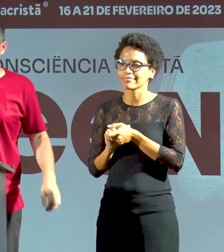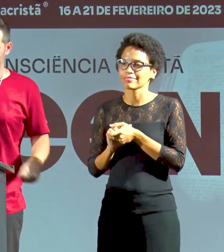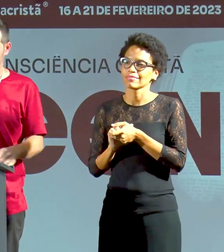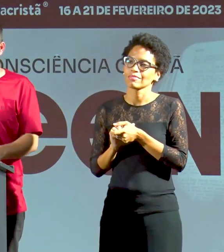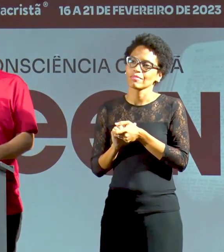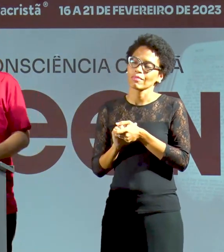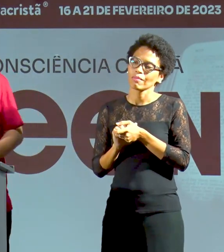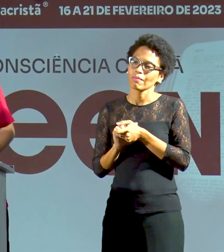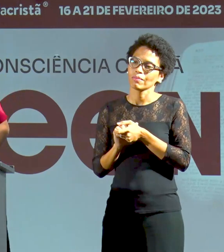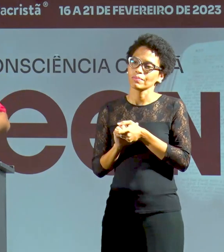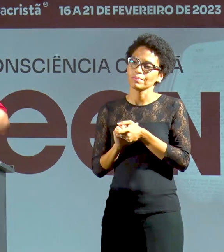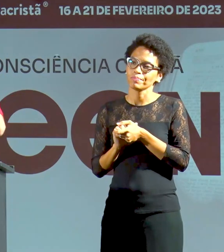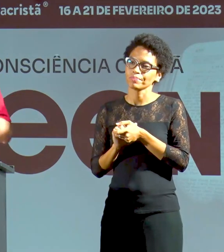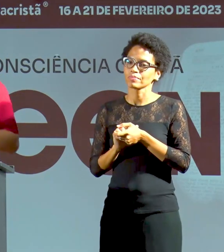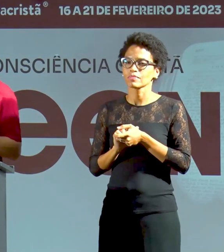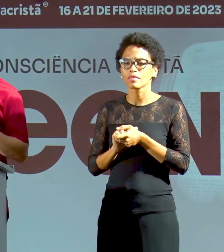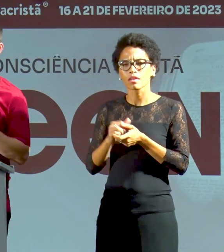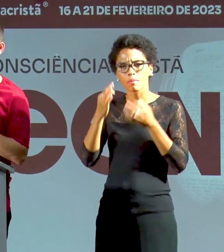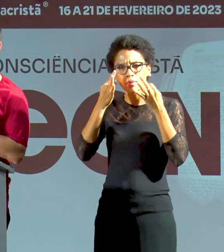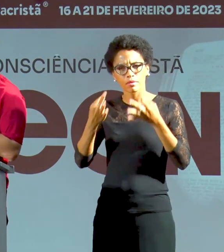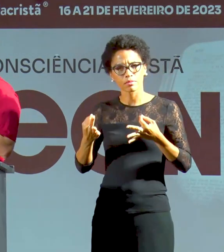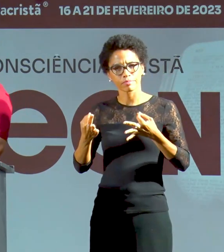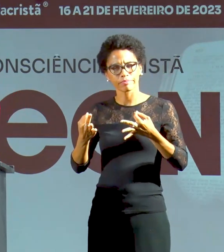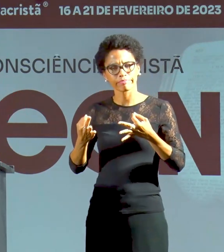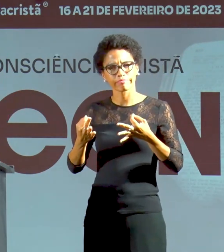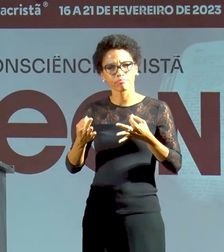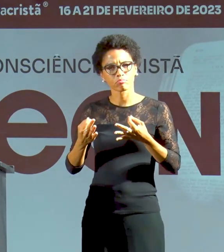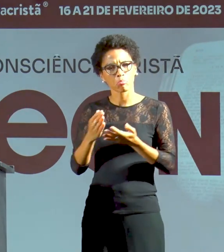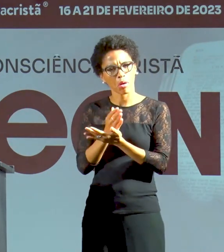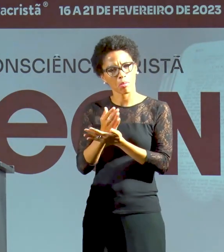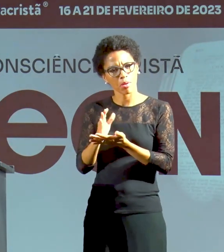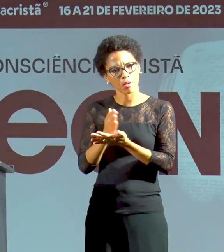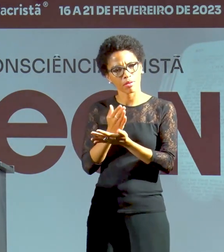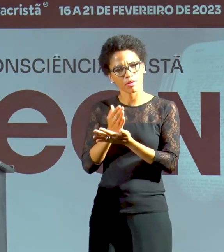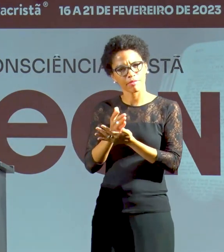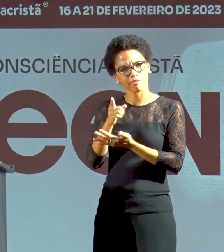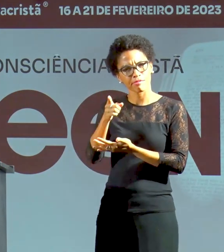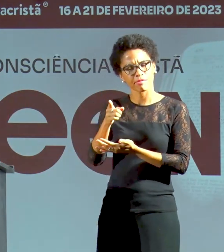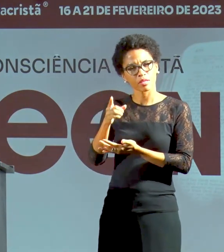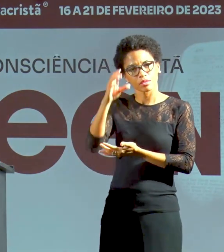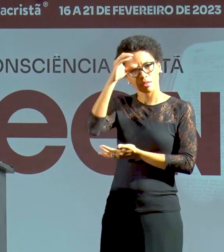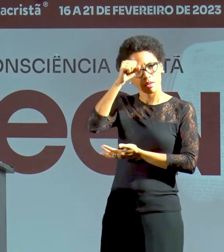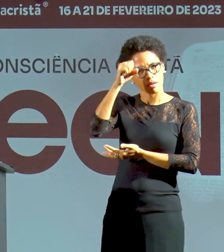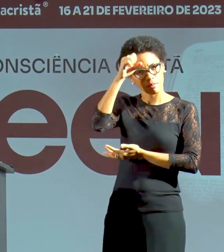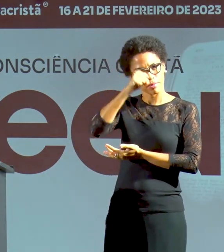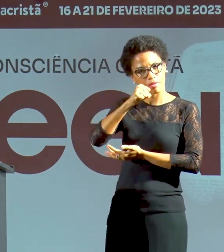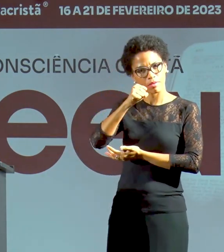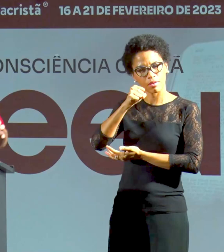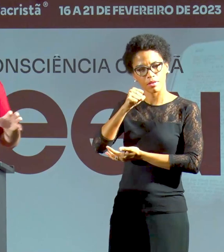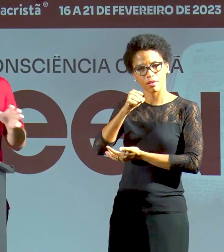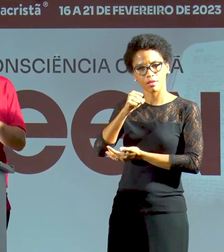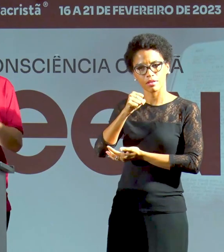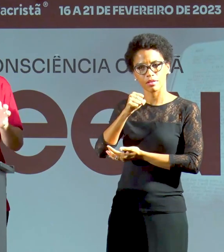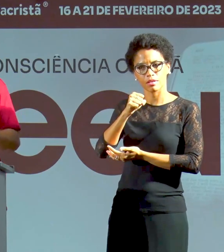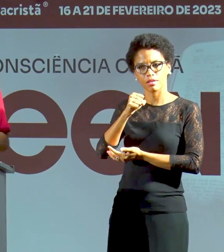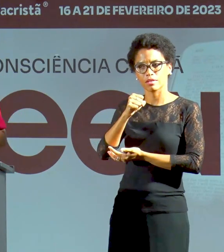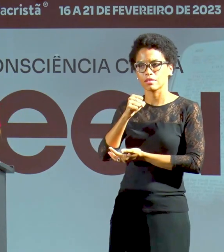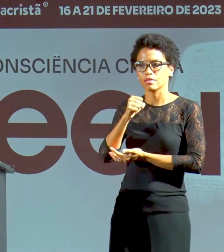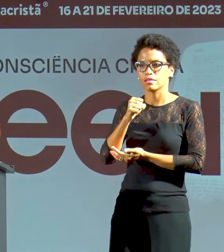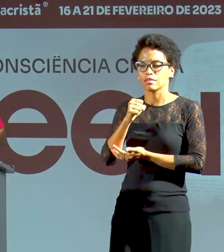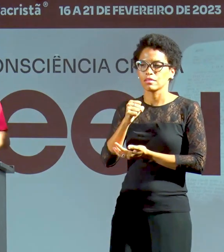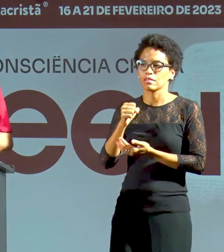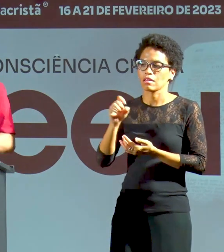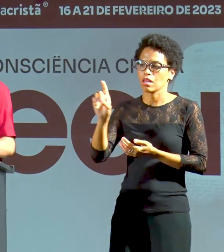Olha só talvez talvez você tenha aprendido que os